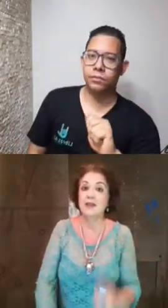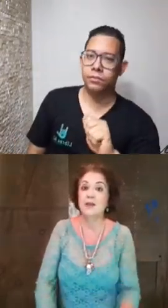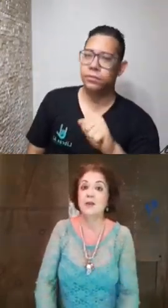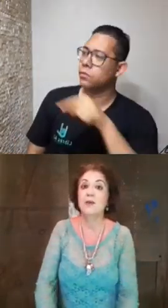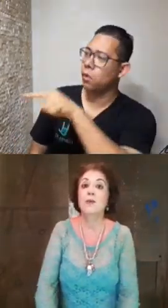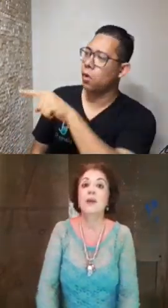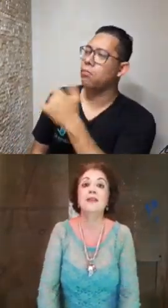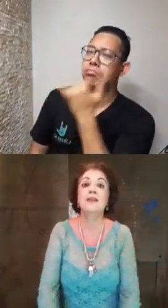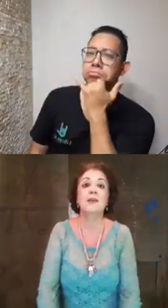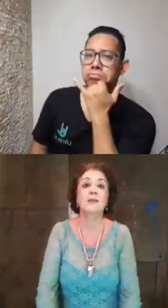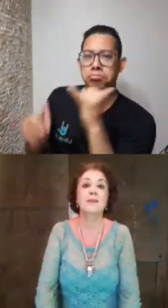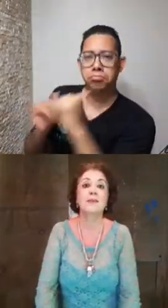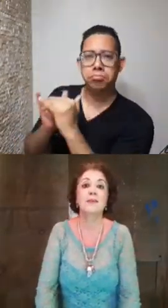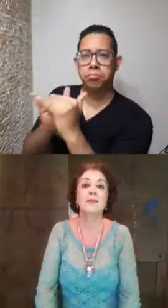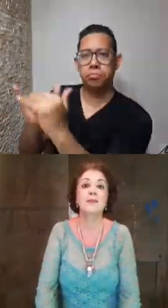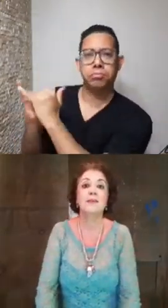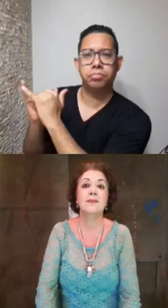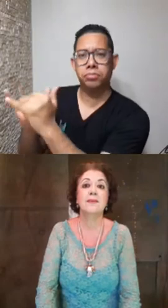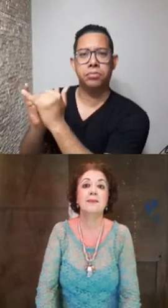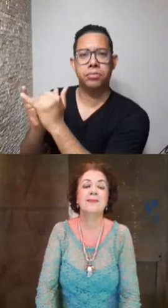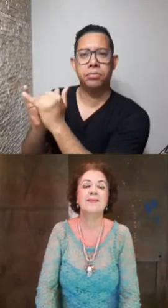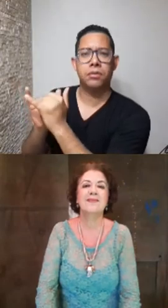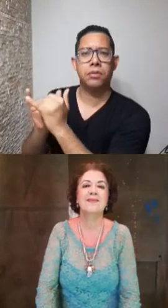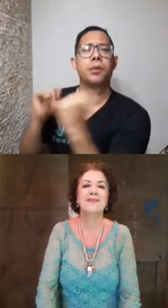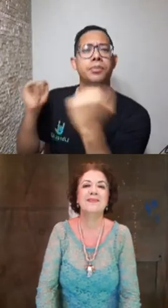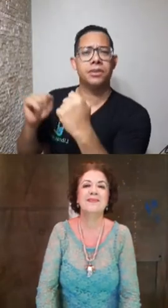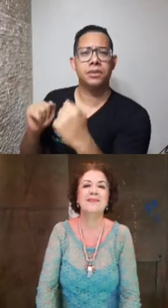desculpasse o ladrão.